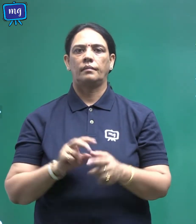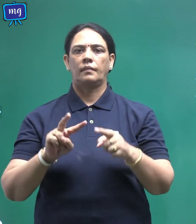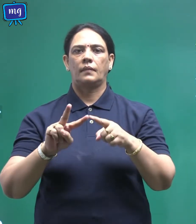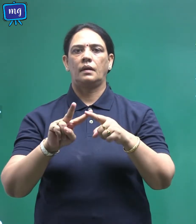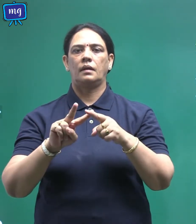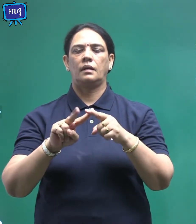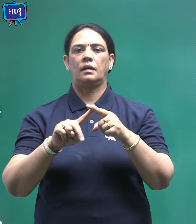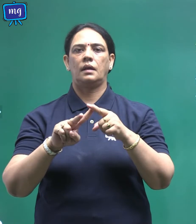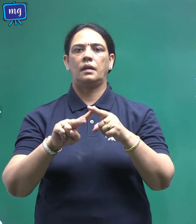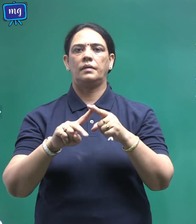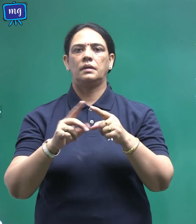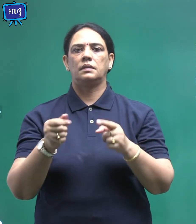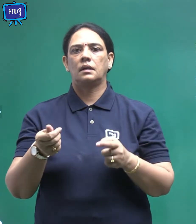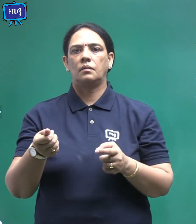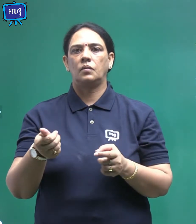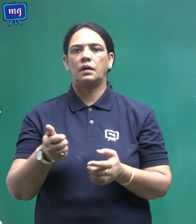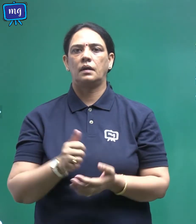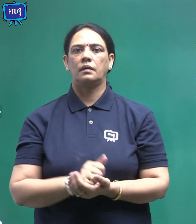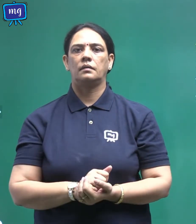टेलीविज़न का मूल्य